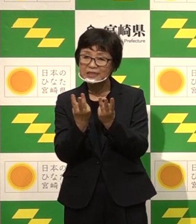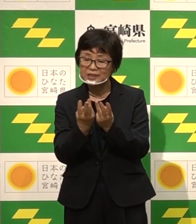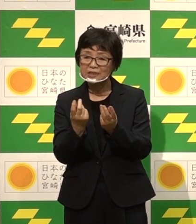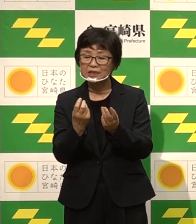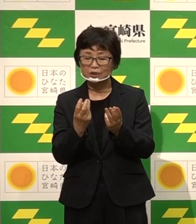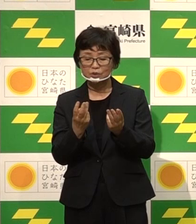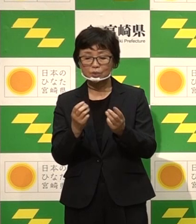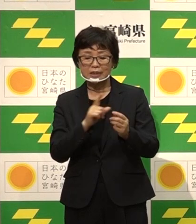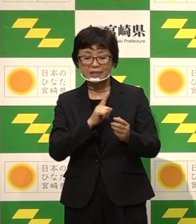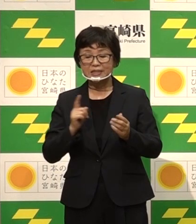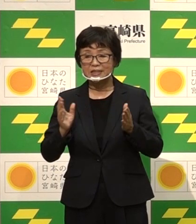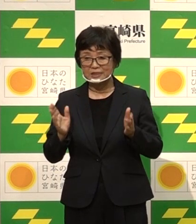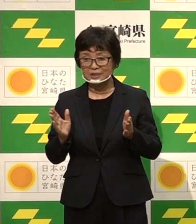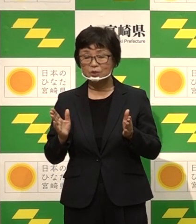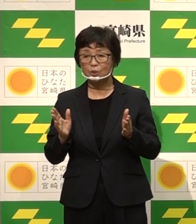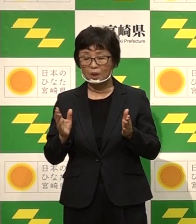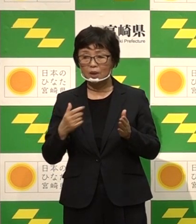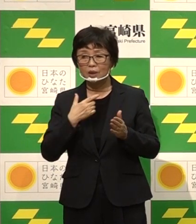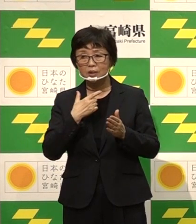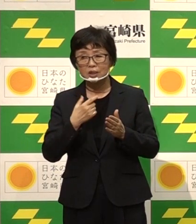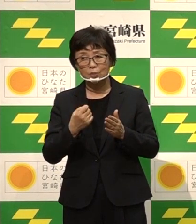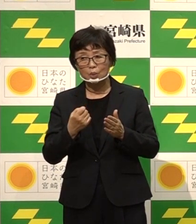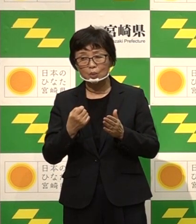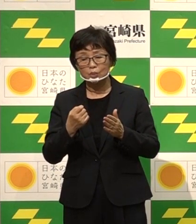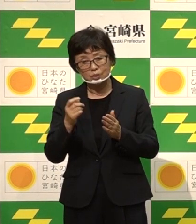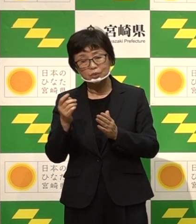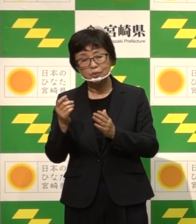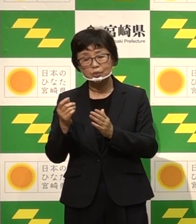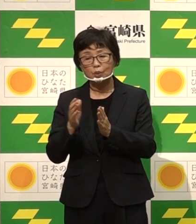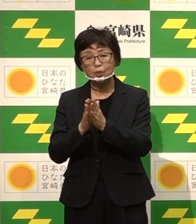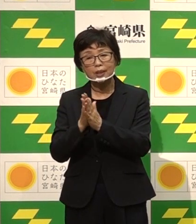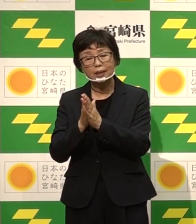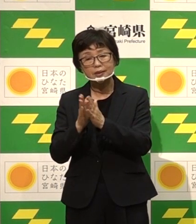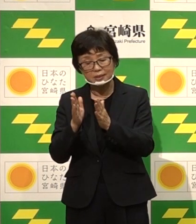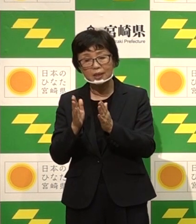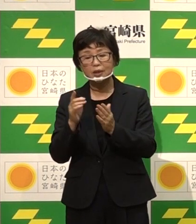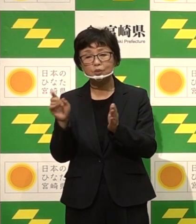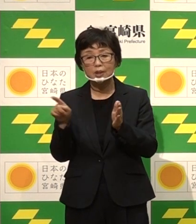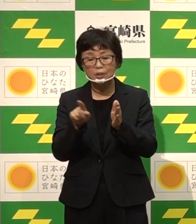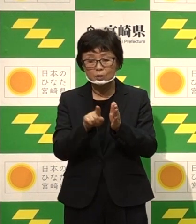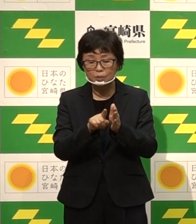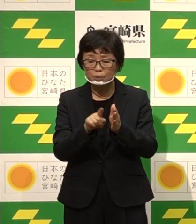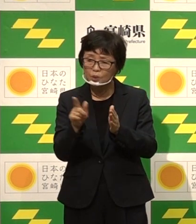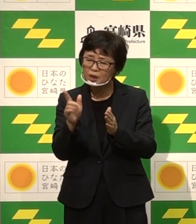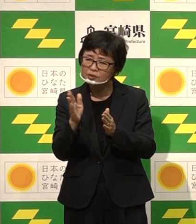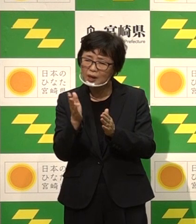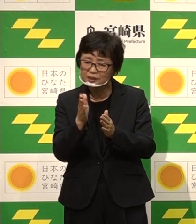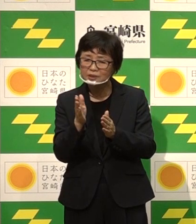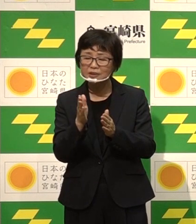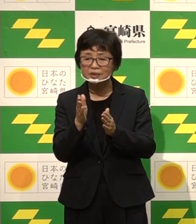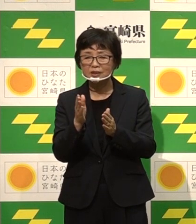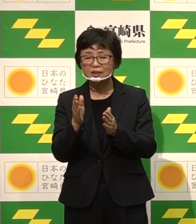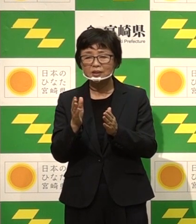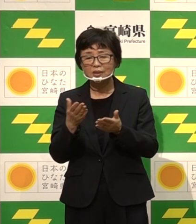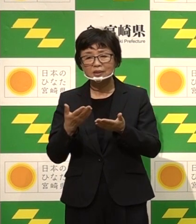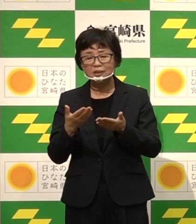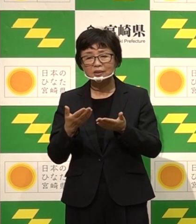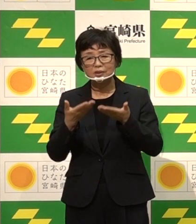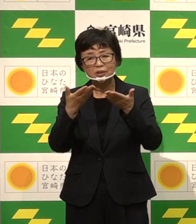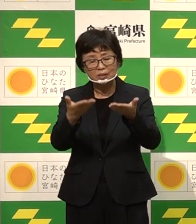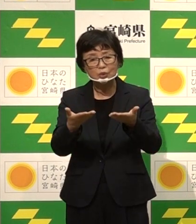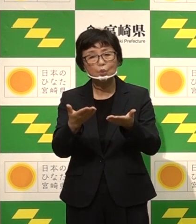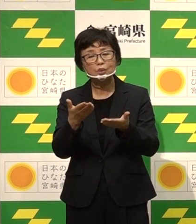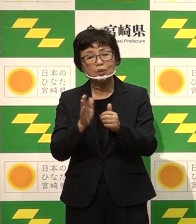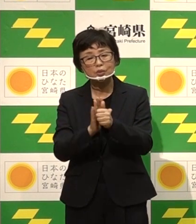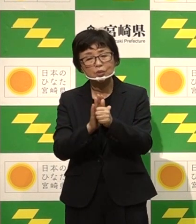あ、希望、ショートメッセージから希望を出して、大体どれぐらいその届くまでかかっているとか、その辺りの目